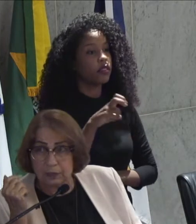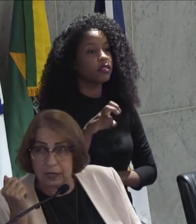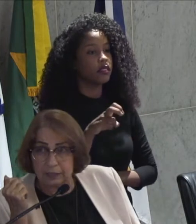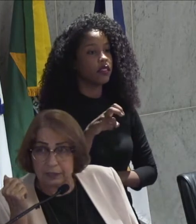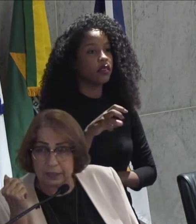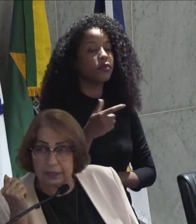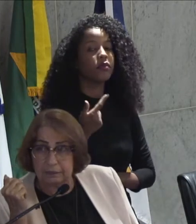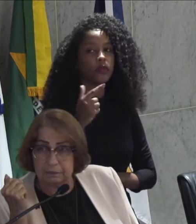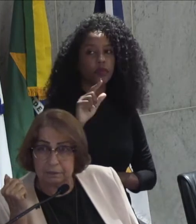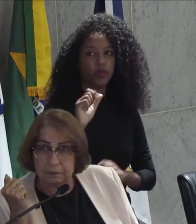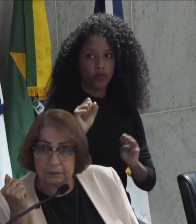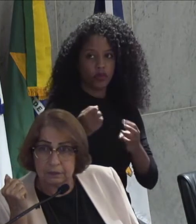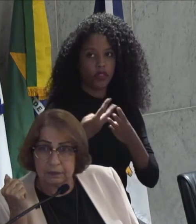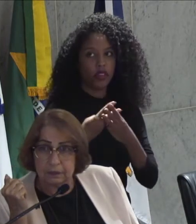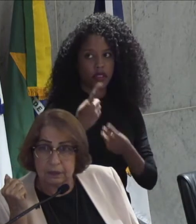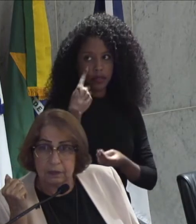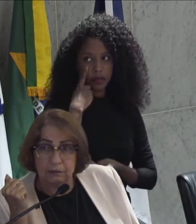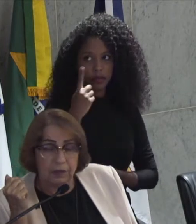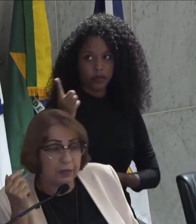próximo slide, André.